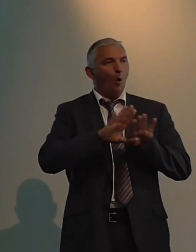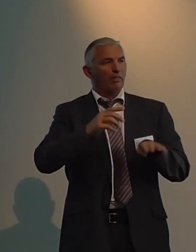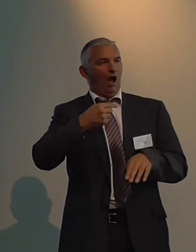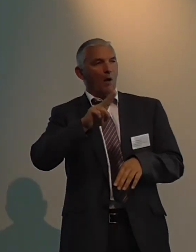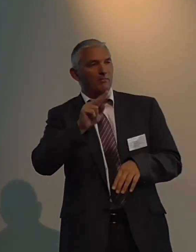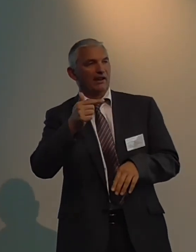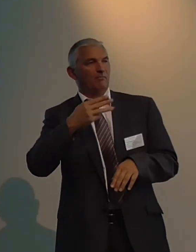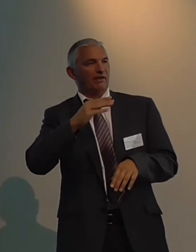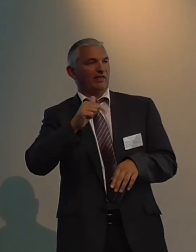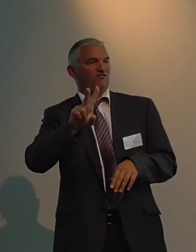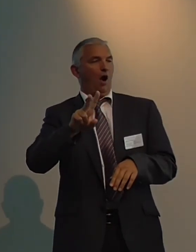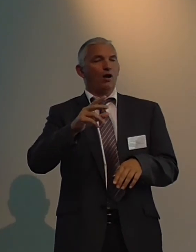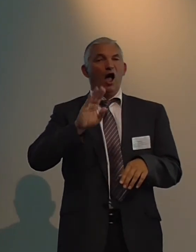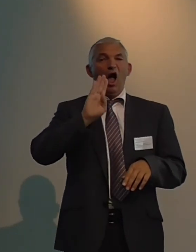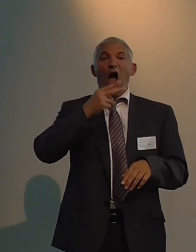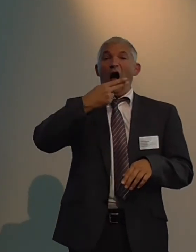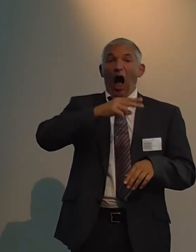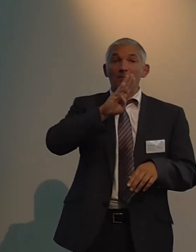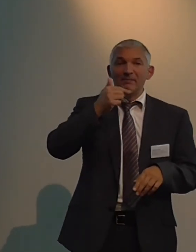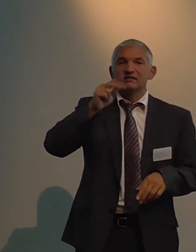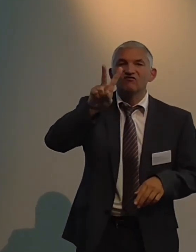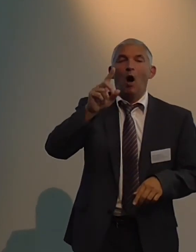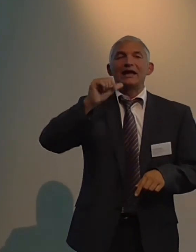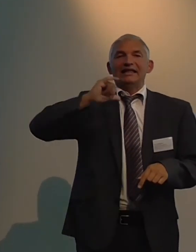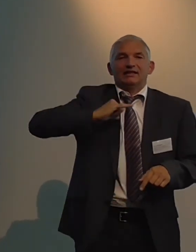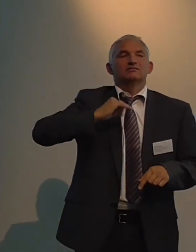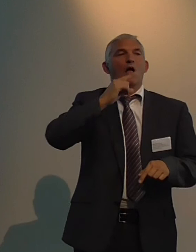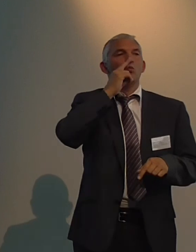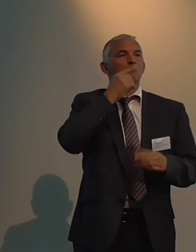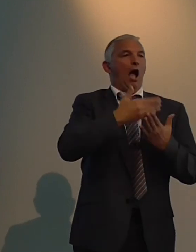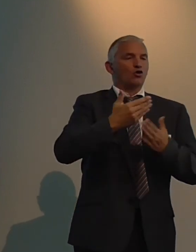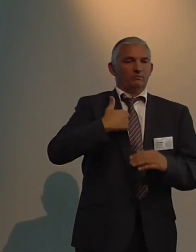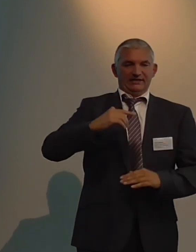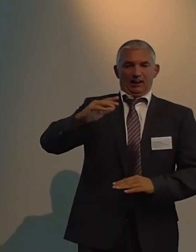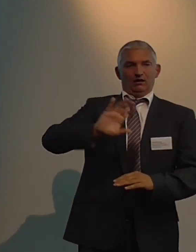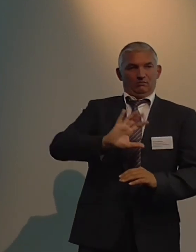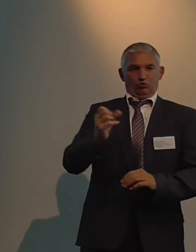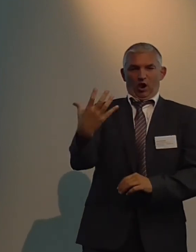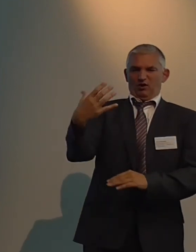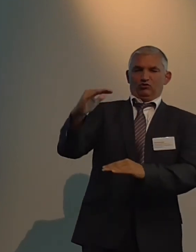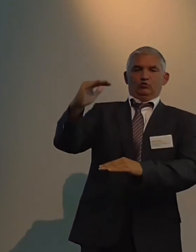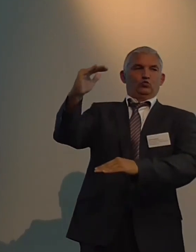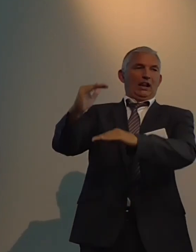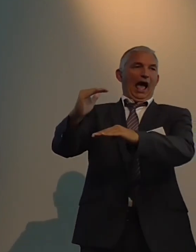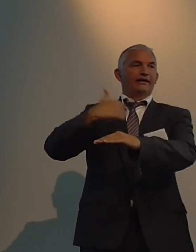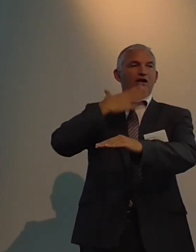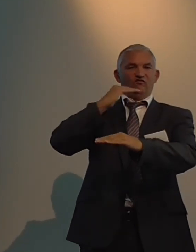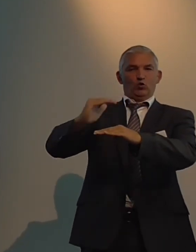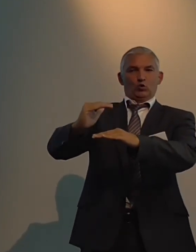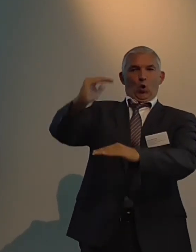Thema Zuschaltbarkeit. Ohne HBBTV, ohne bestimmte Situationen, die ich eben entsprechend zuschalten